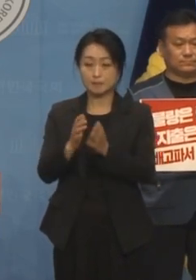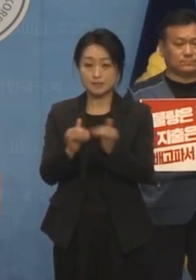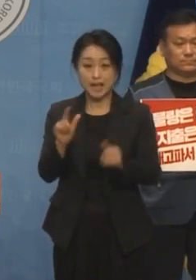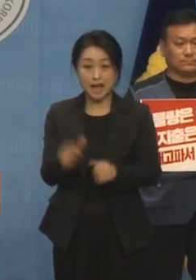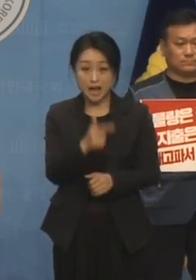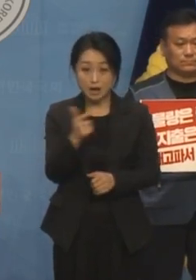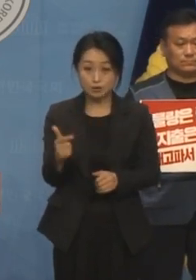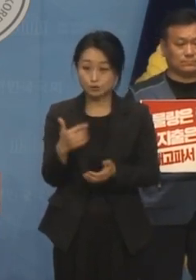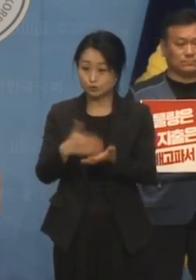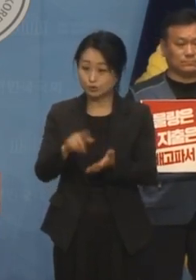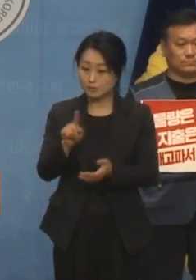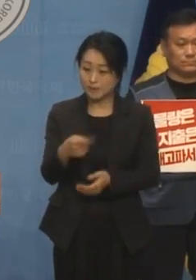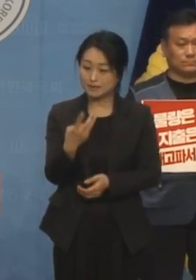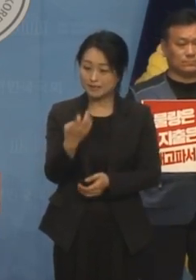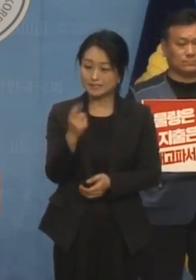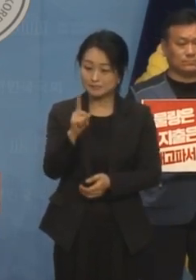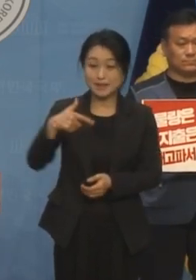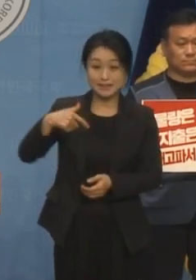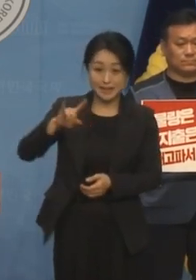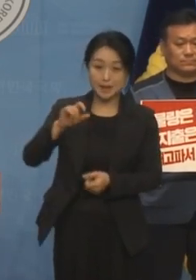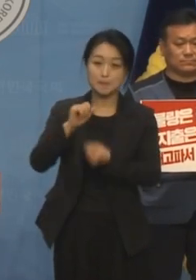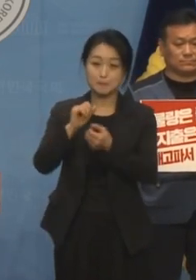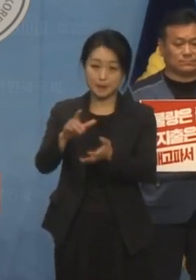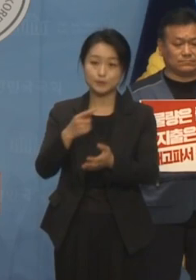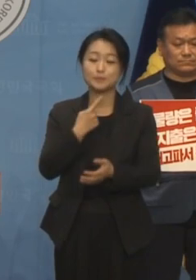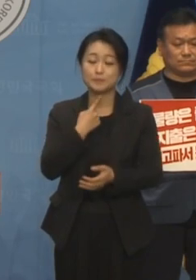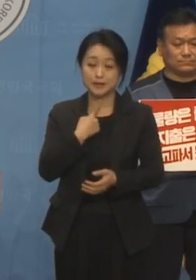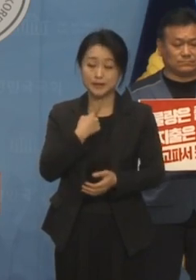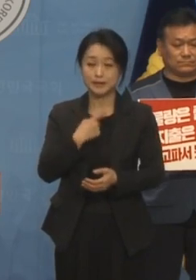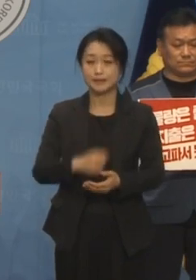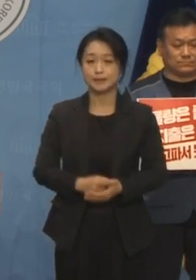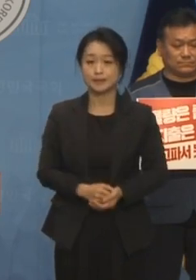하루 141개를 배송하는 경우도 확인되었습니다.